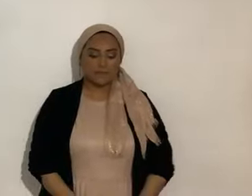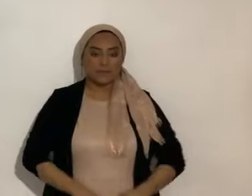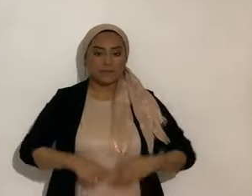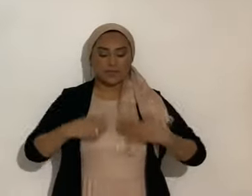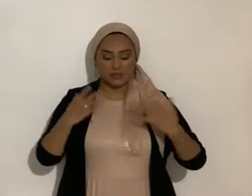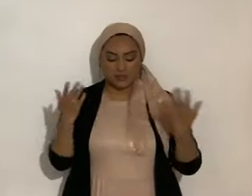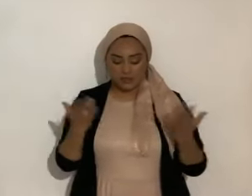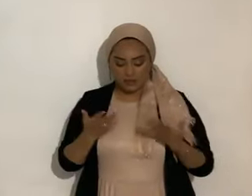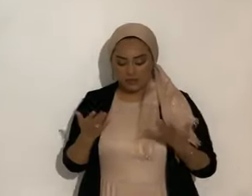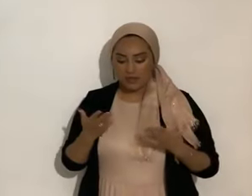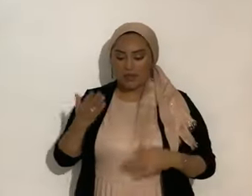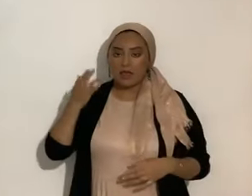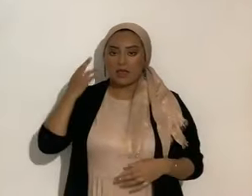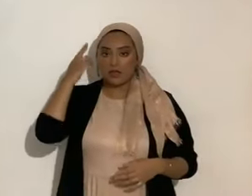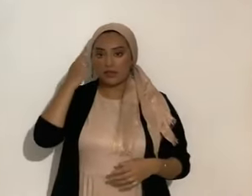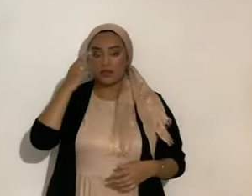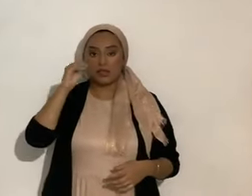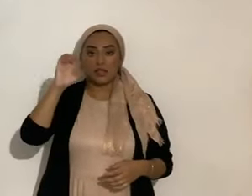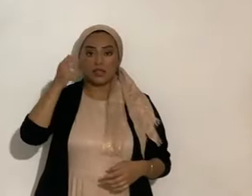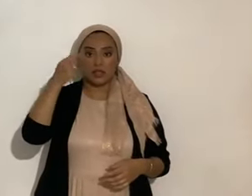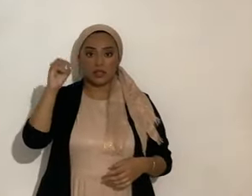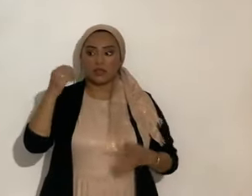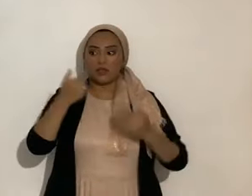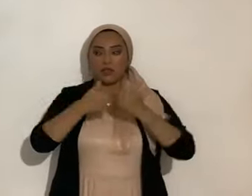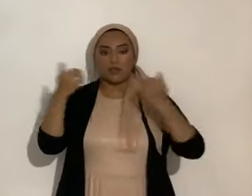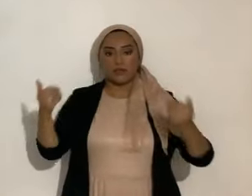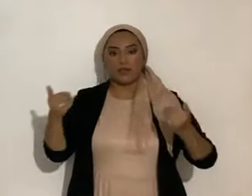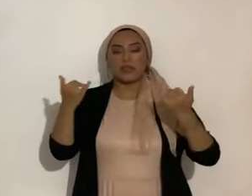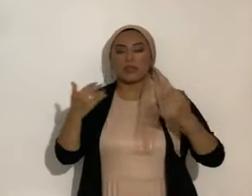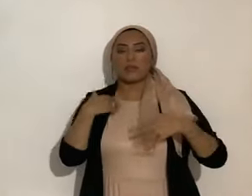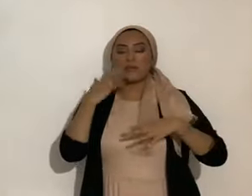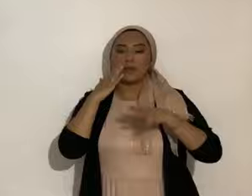aquí entonces la razón y el ego se separan. Ahora explico.